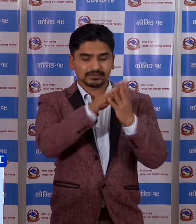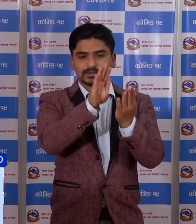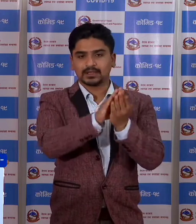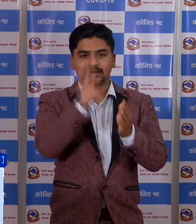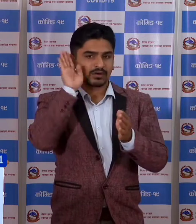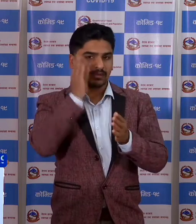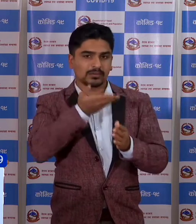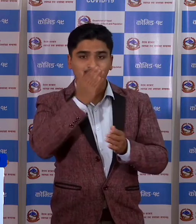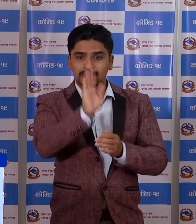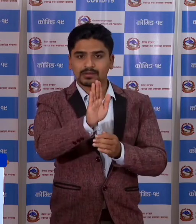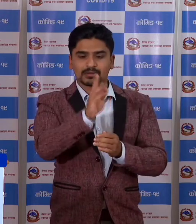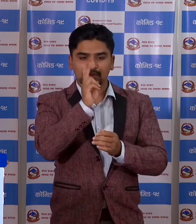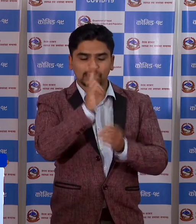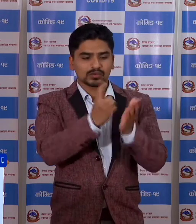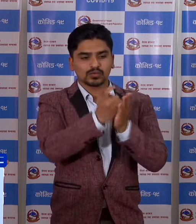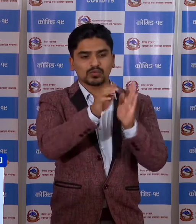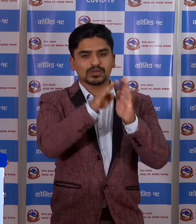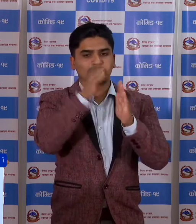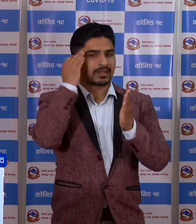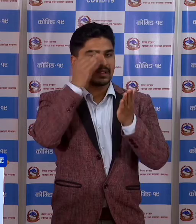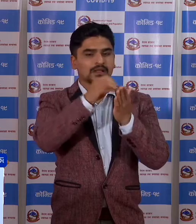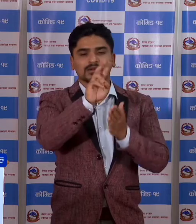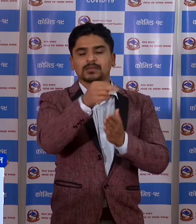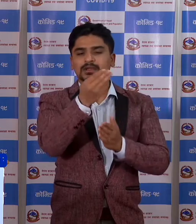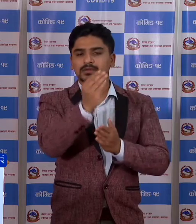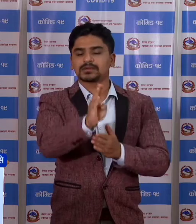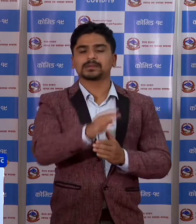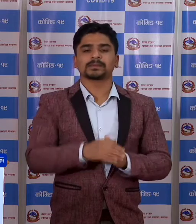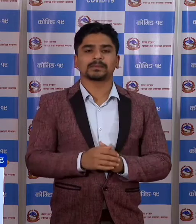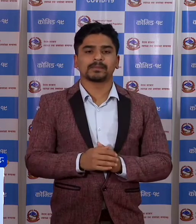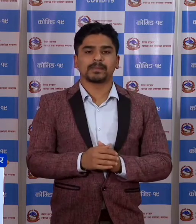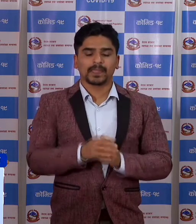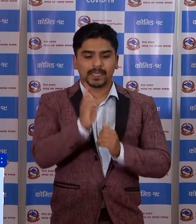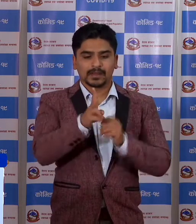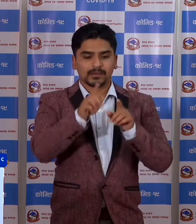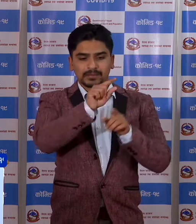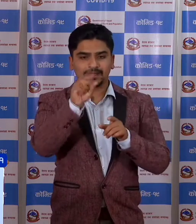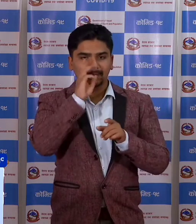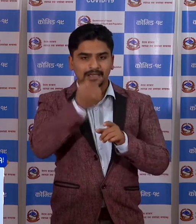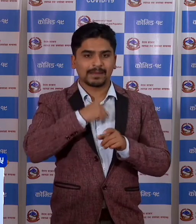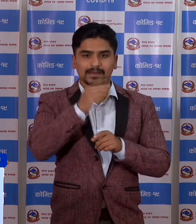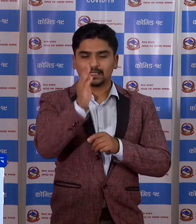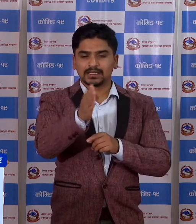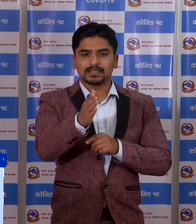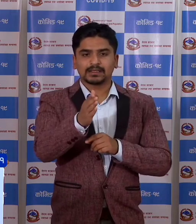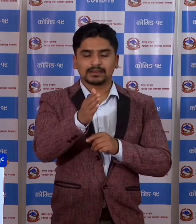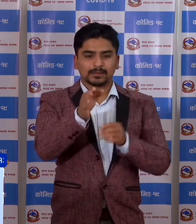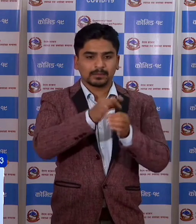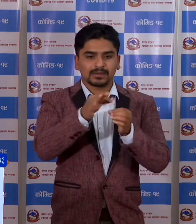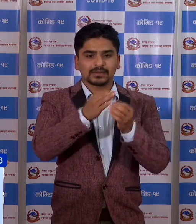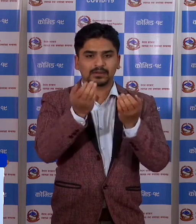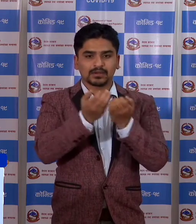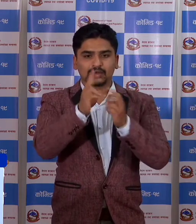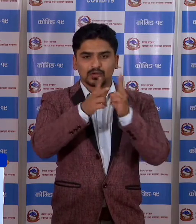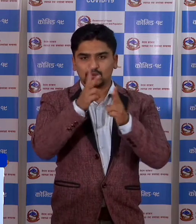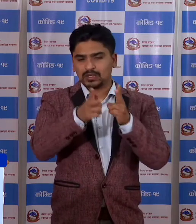हामीले पढिरहेका छौँ। यसको गुणस्तरमा हामीले ध्यान दिनुपर्ने हुन्छ। यो सन्दर्भमा हामीले चाहिँ व्यवस्थापन